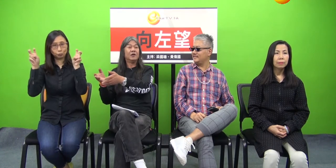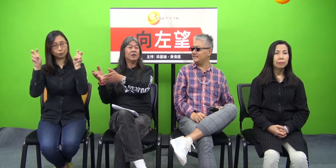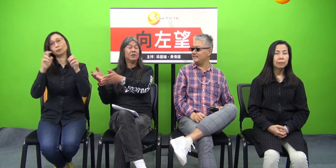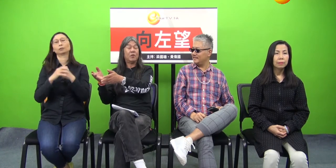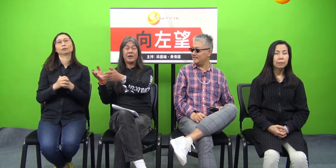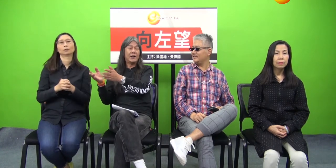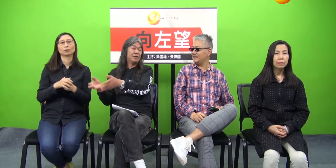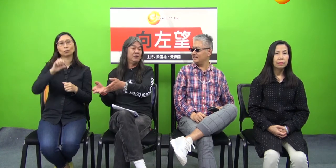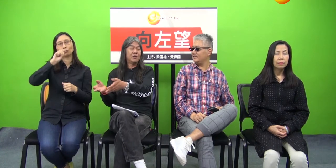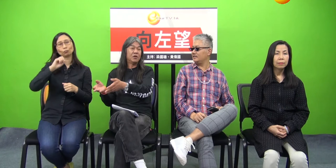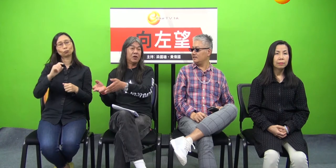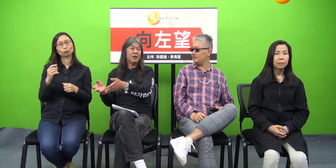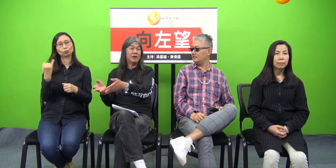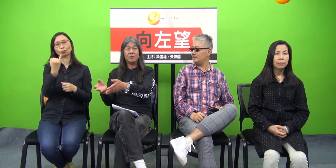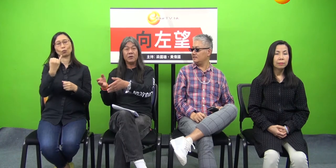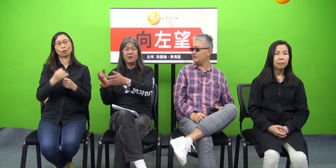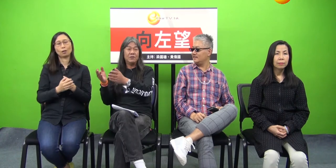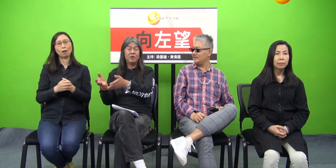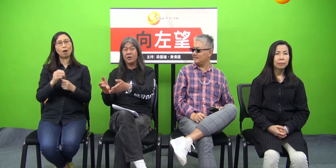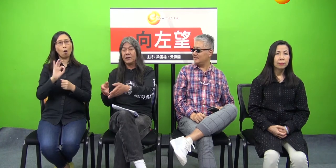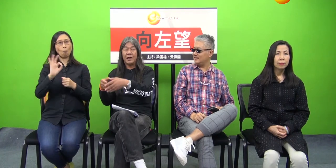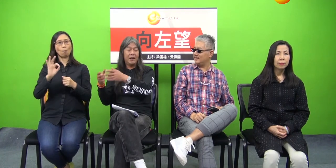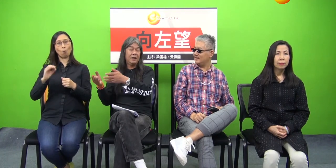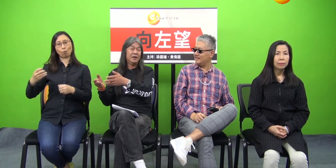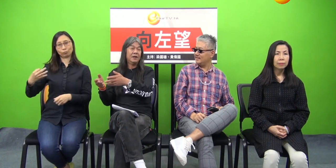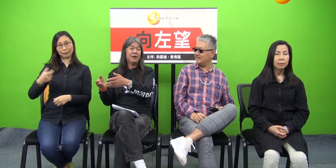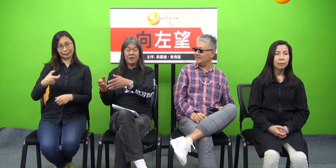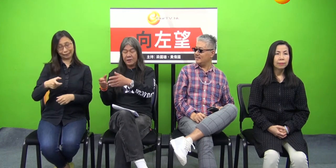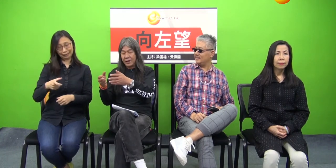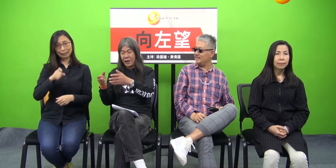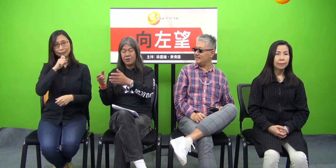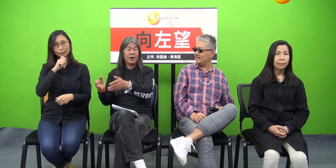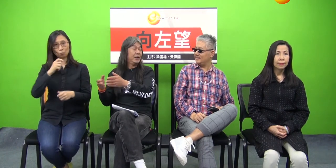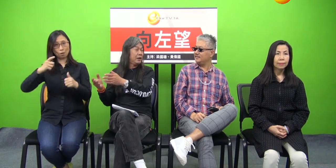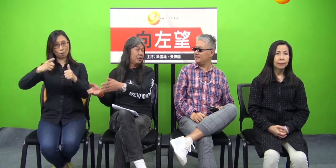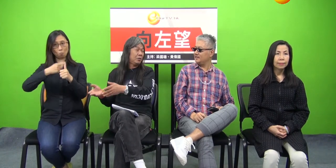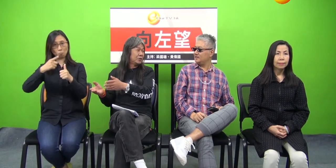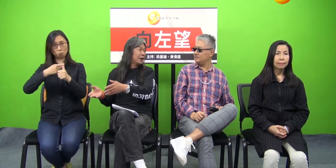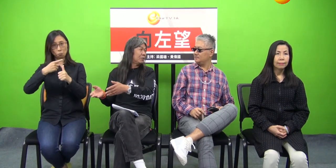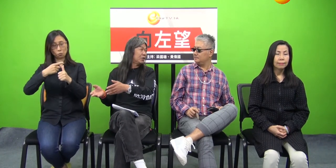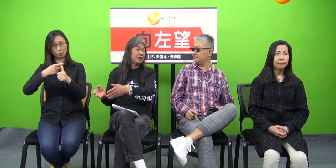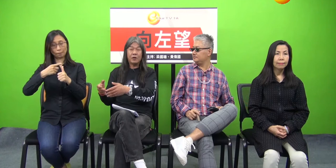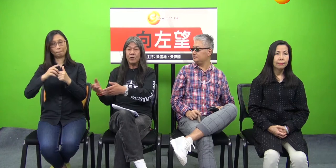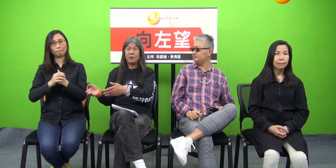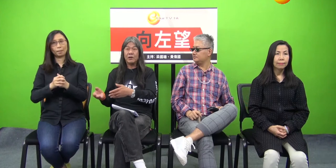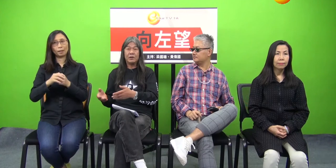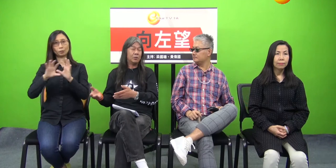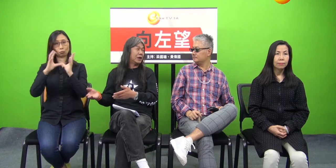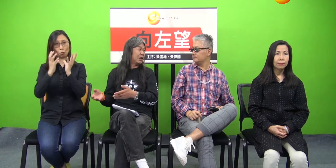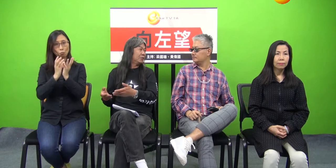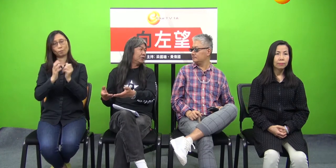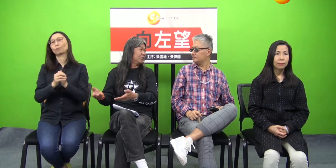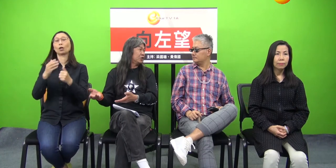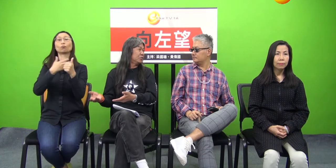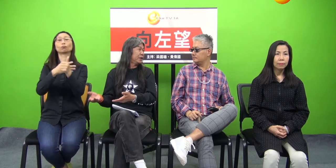係。無產階級先鋒黨啊嘛，咁呢個先鋒黨一定係即係寄託喺呢個無產階級度。你趕走啲無產